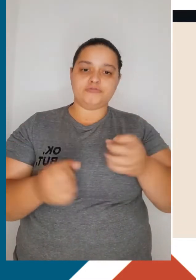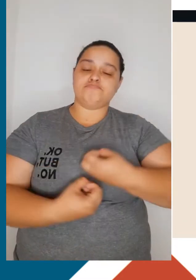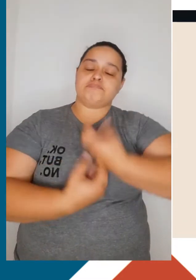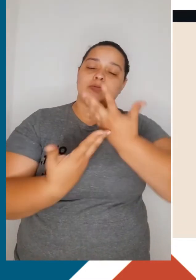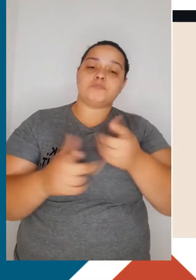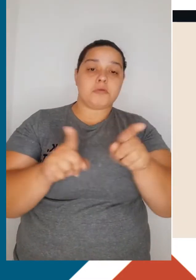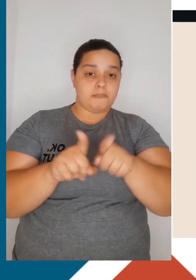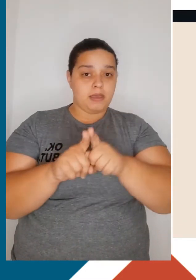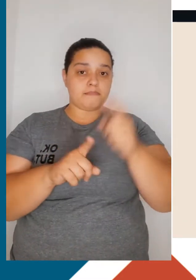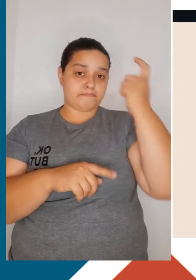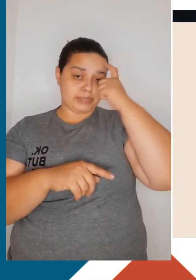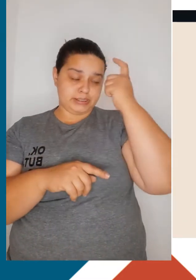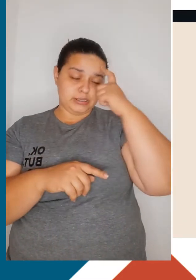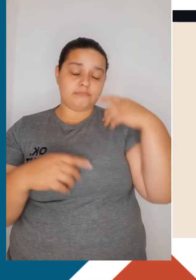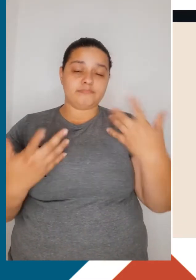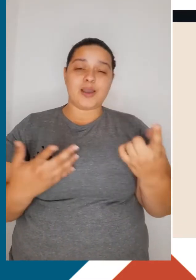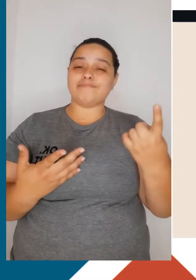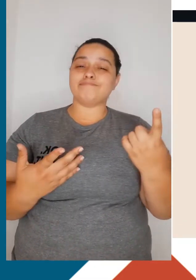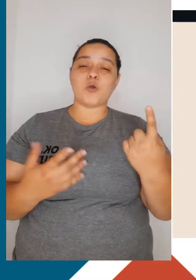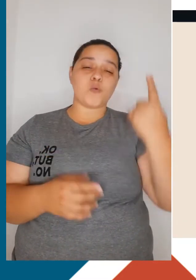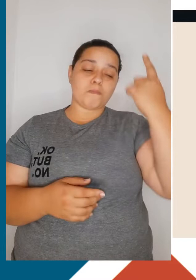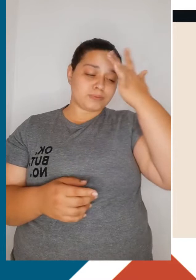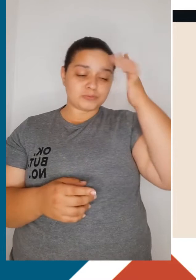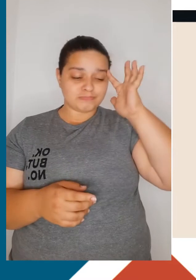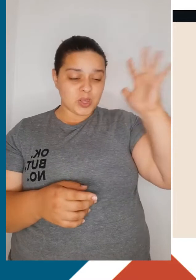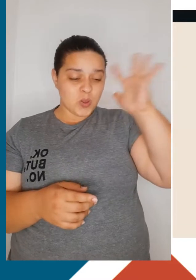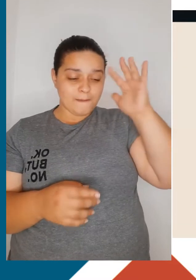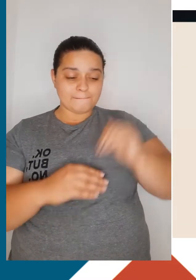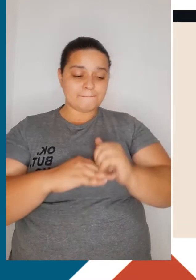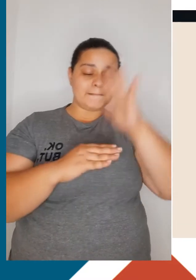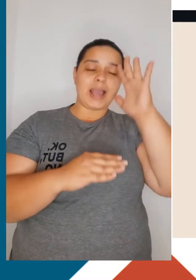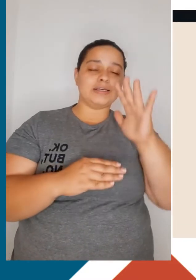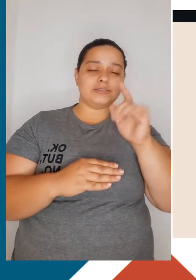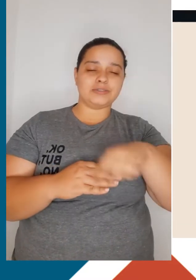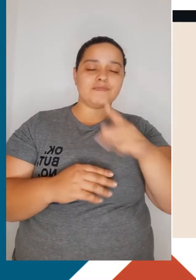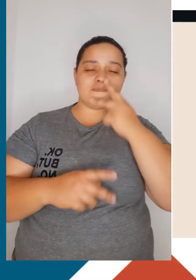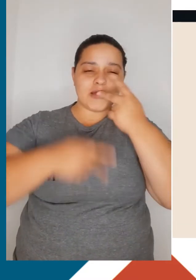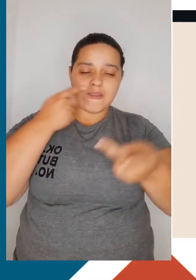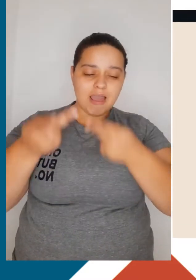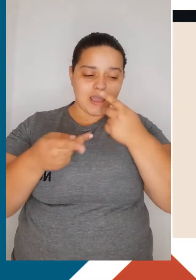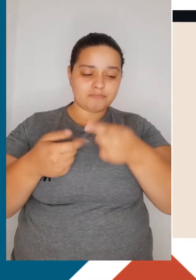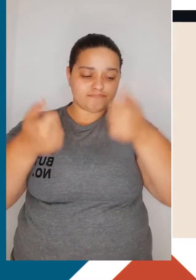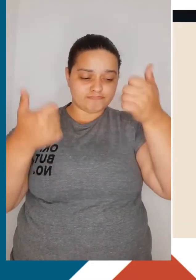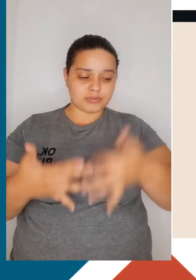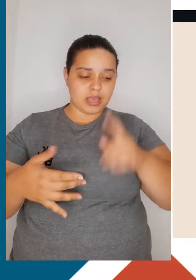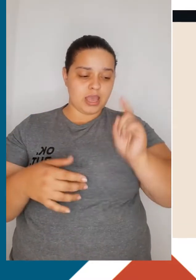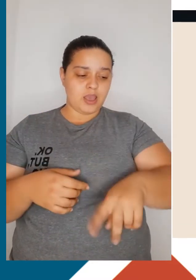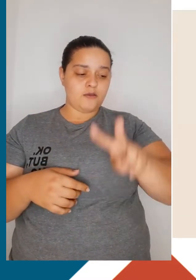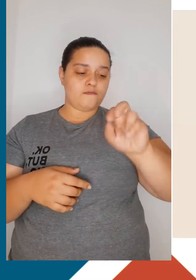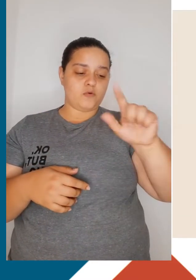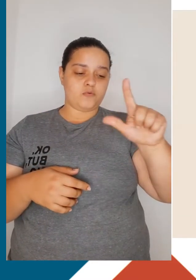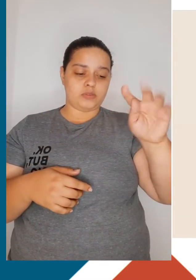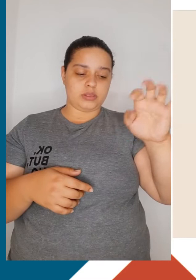e de pensamento. Sem dúvida, um dos filósofos iluministas mais citados nessa defesa é o